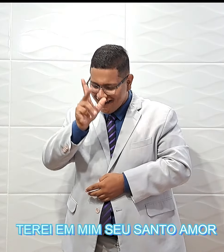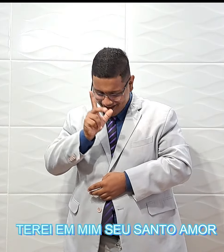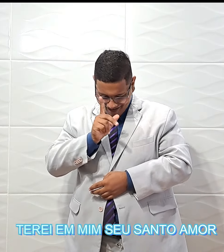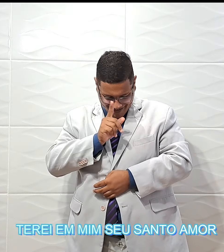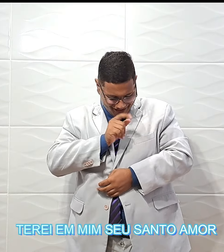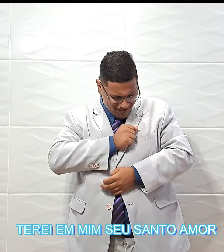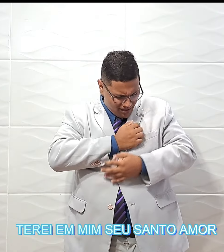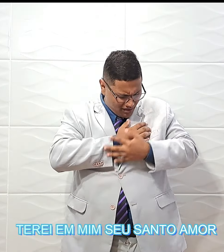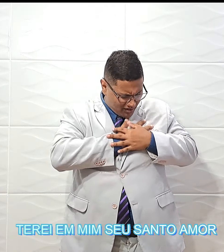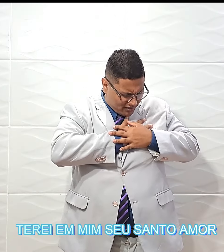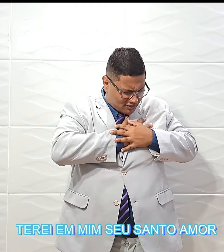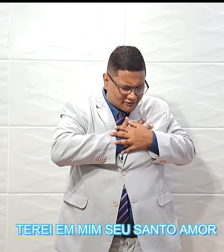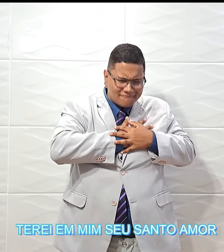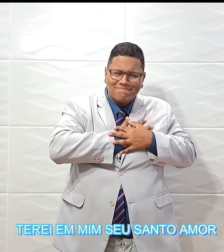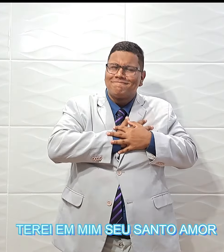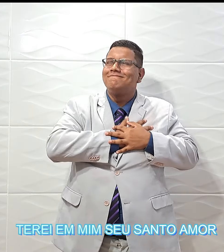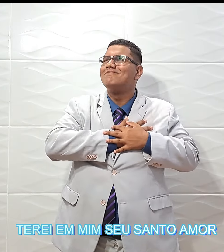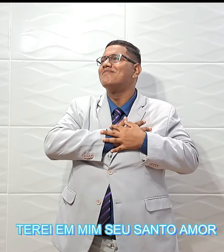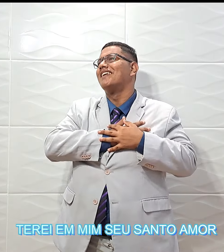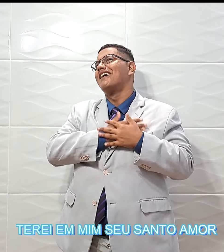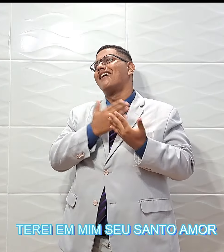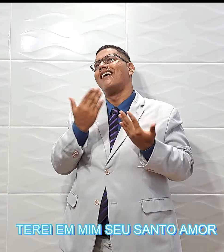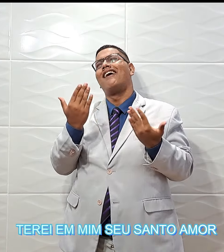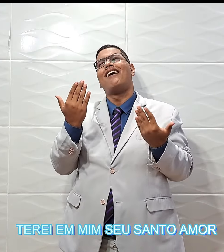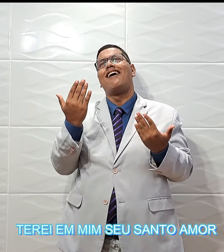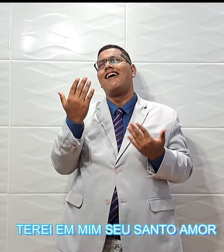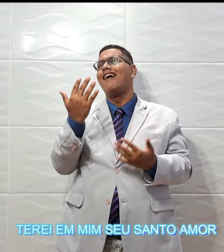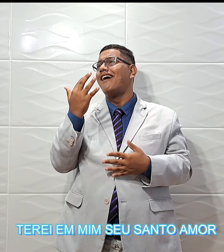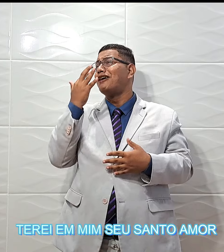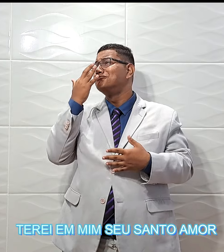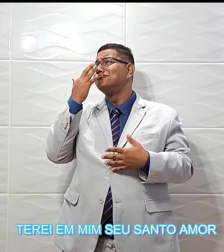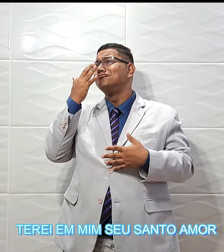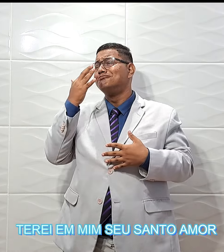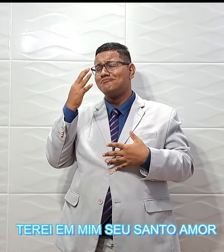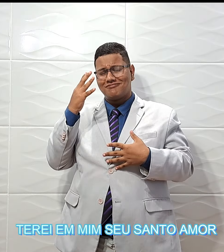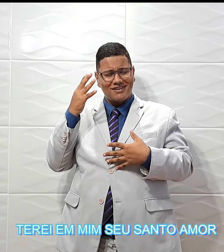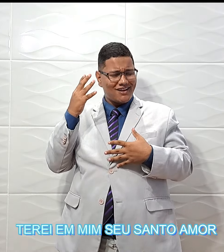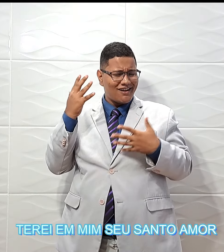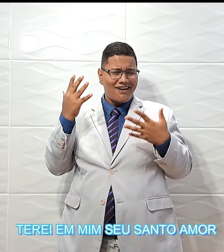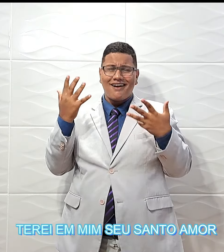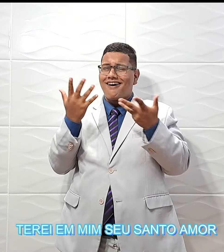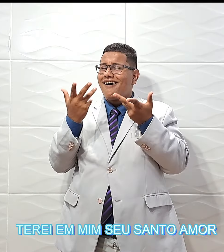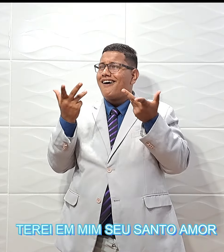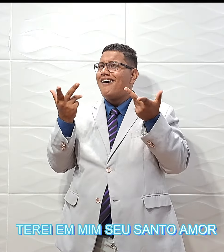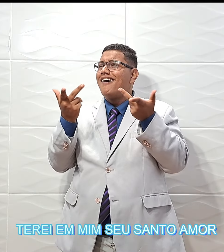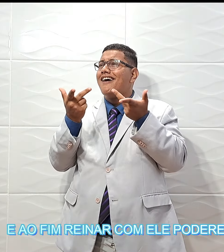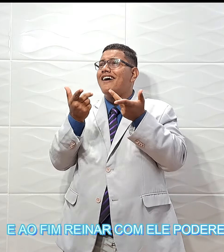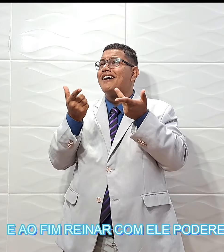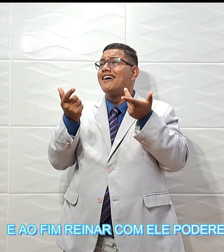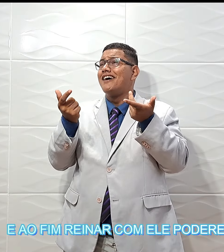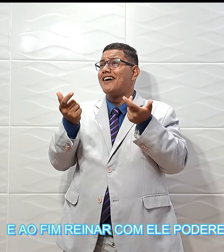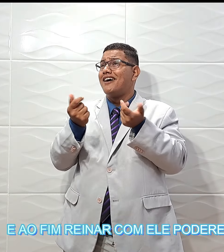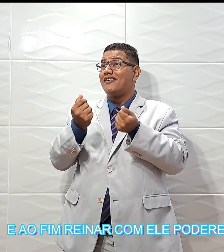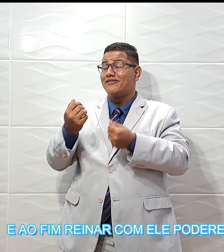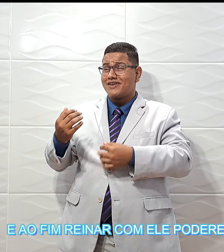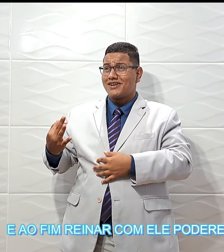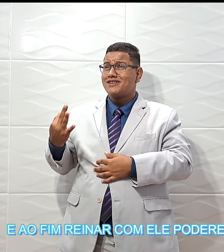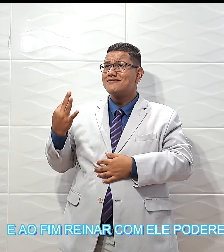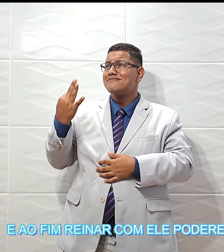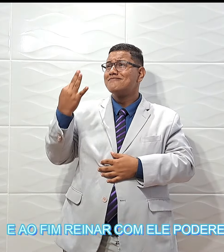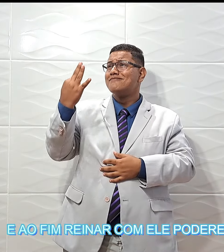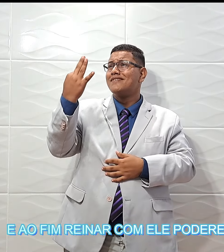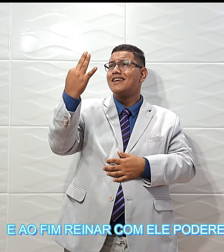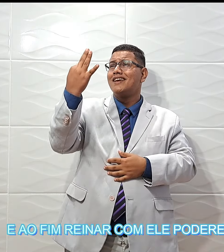Terei em mim seu santo amor E ao